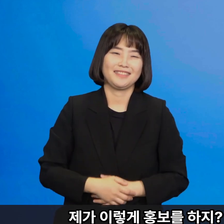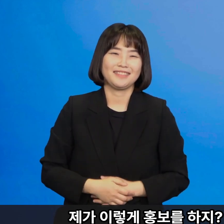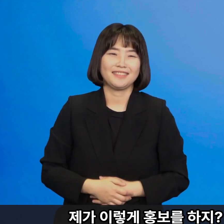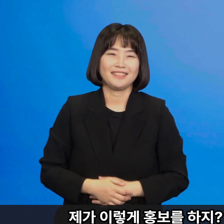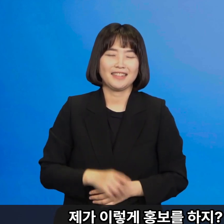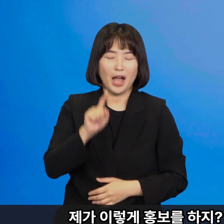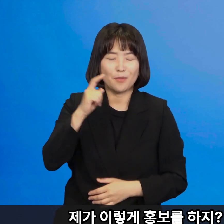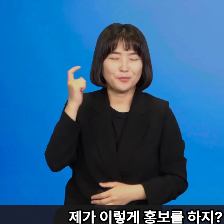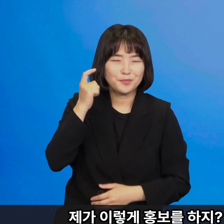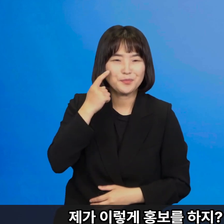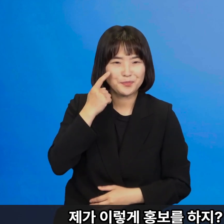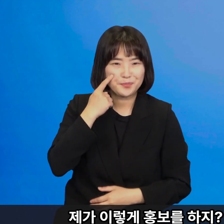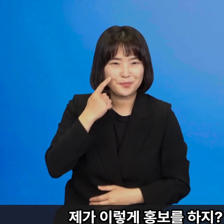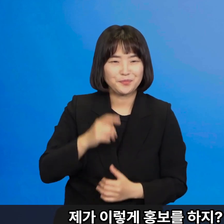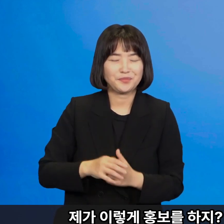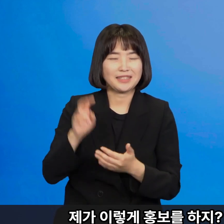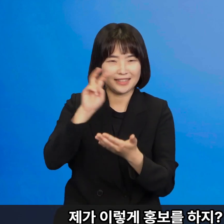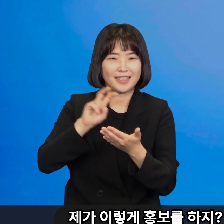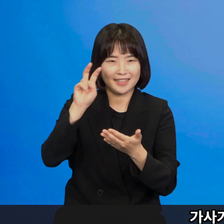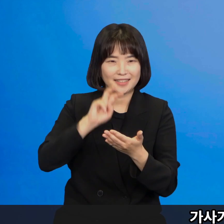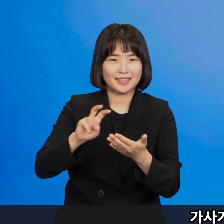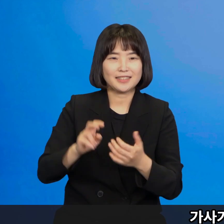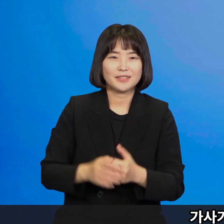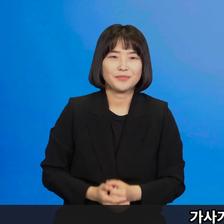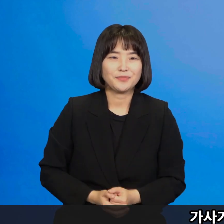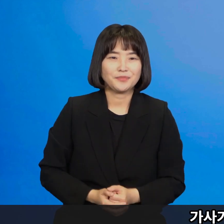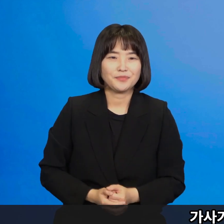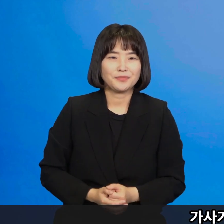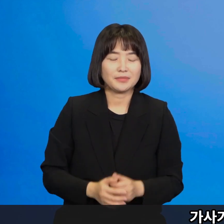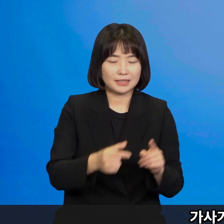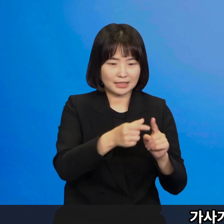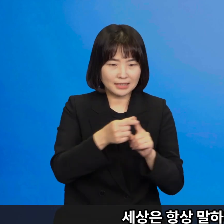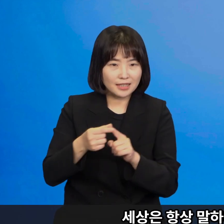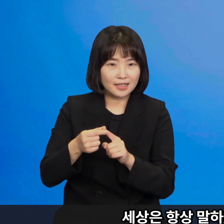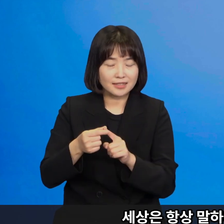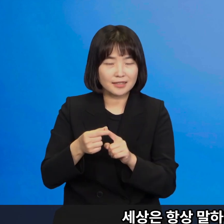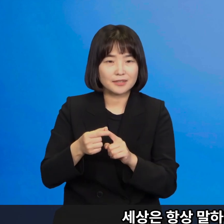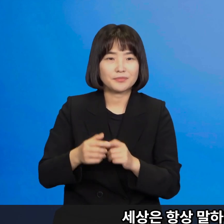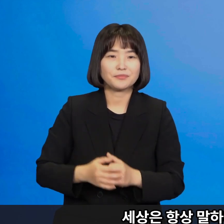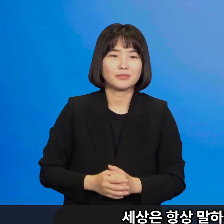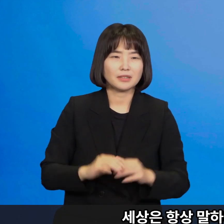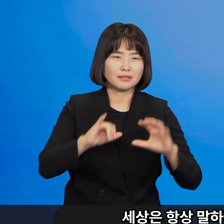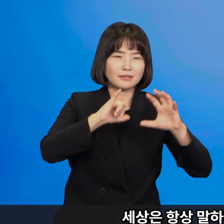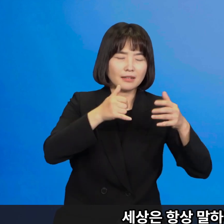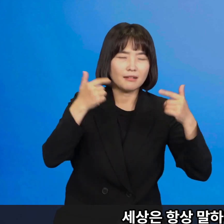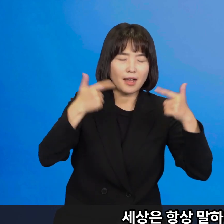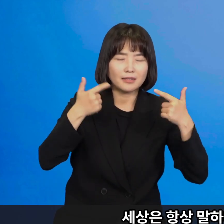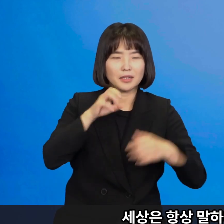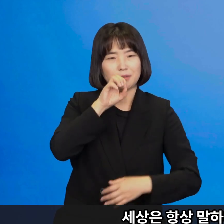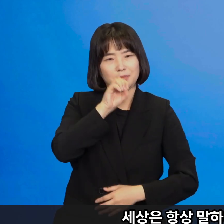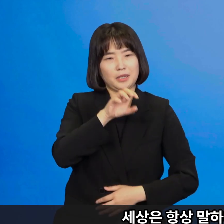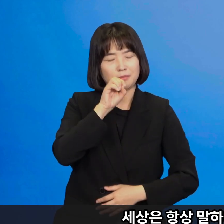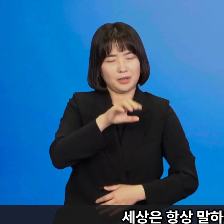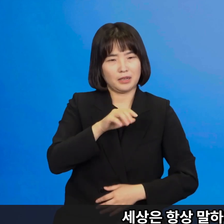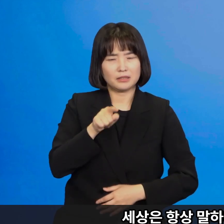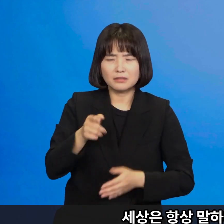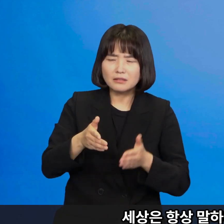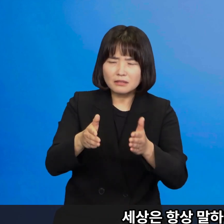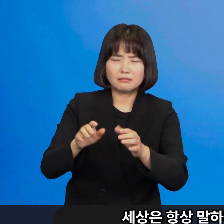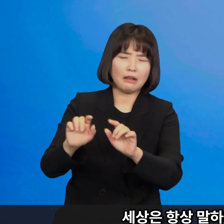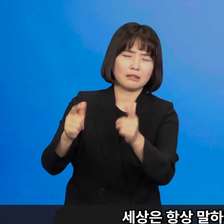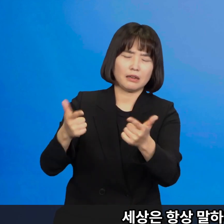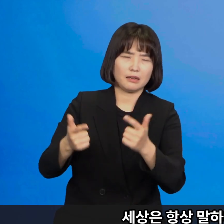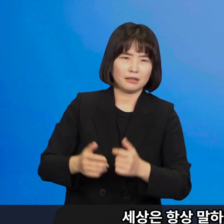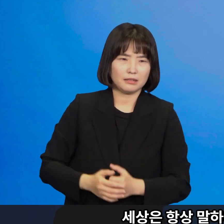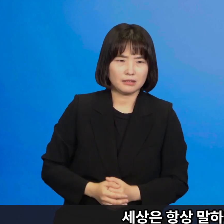한번 들어보세요. 찬양입니다. 가사가 이래요. 세상은 항상 말하네. 그 길이 아니라고.